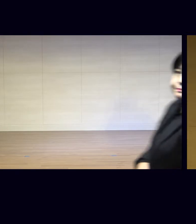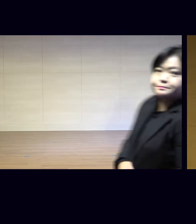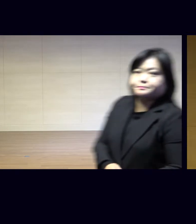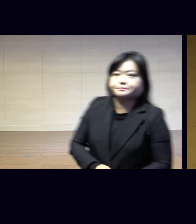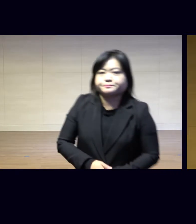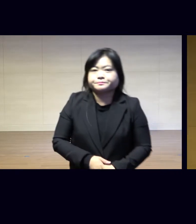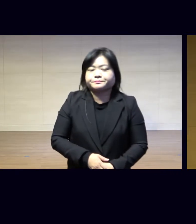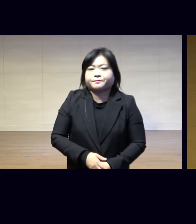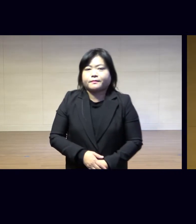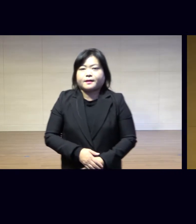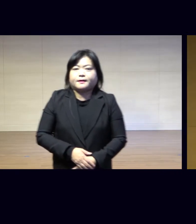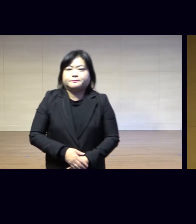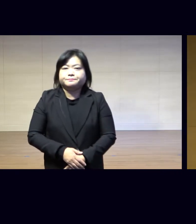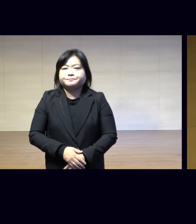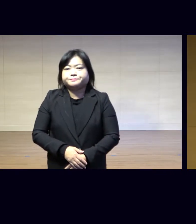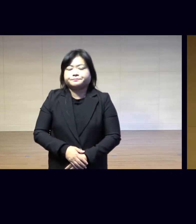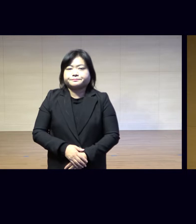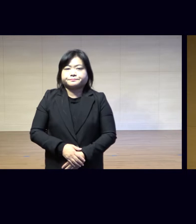네.